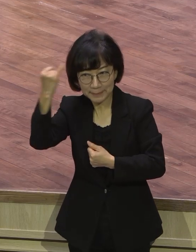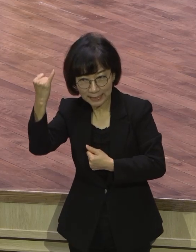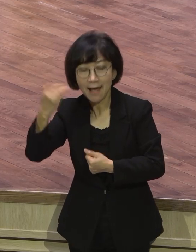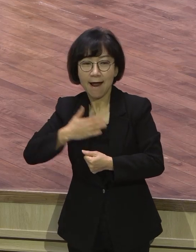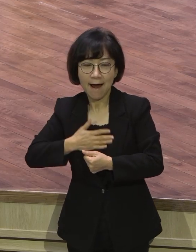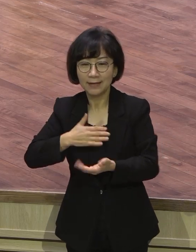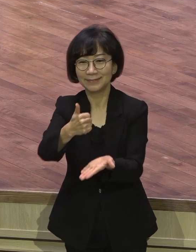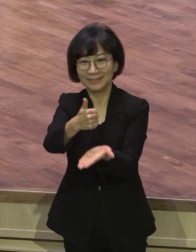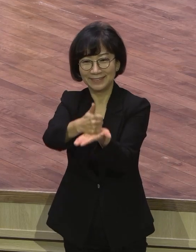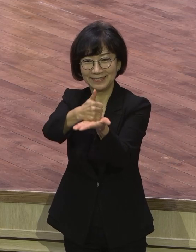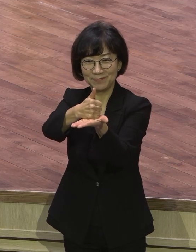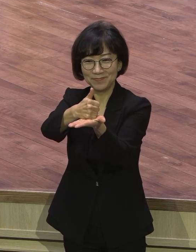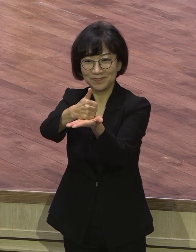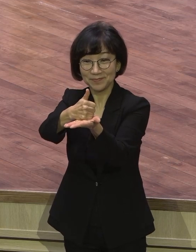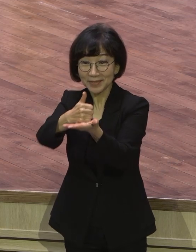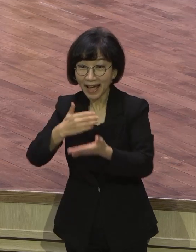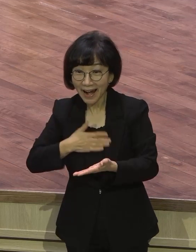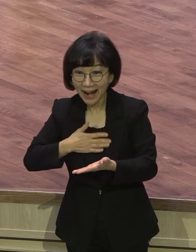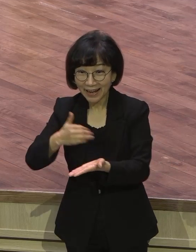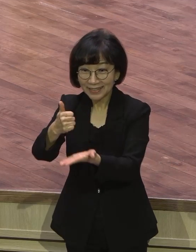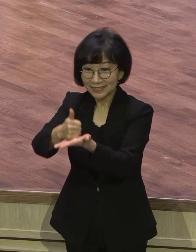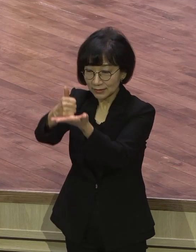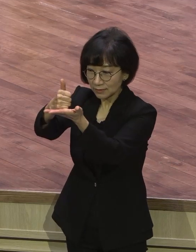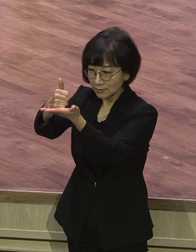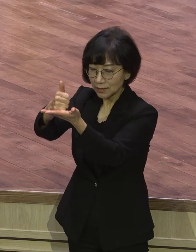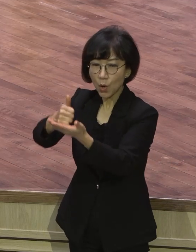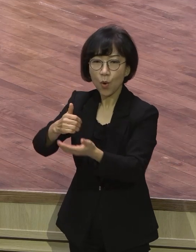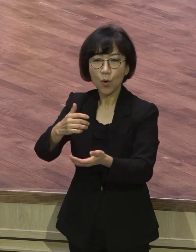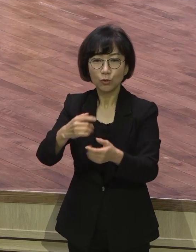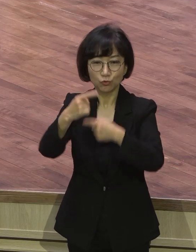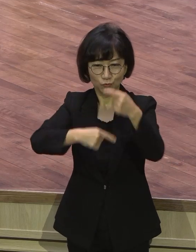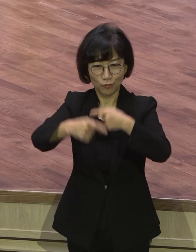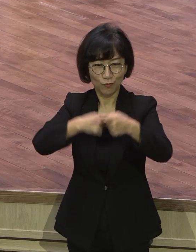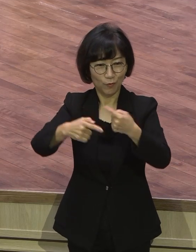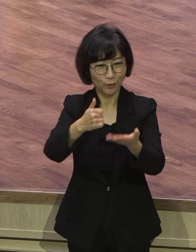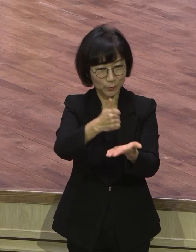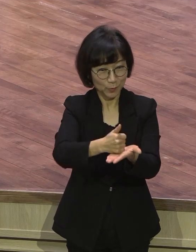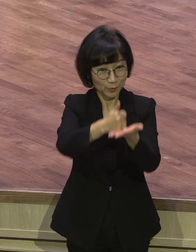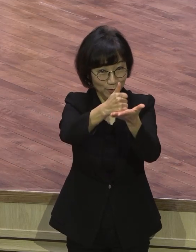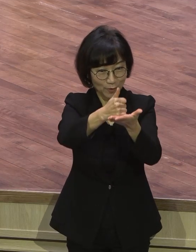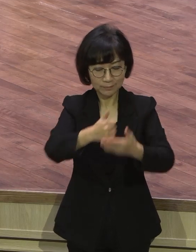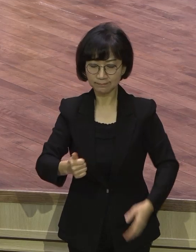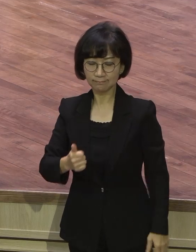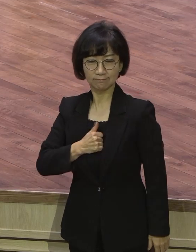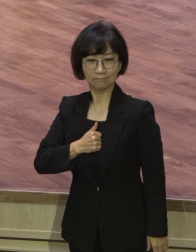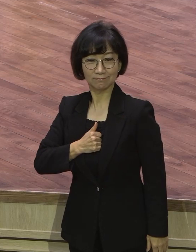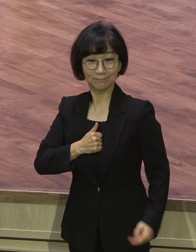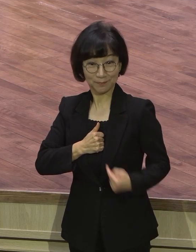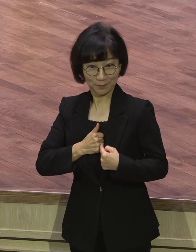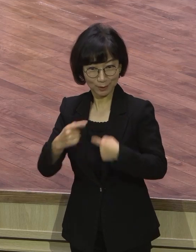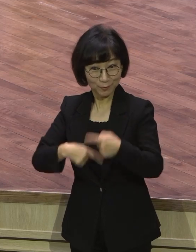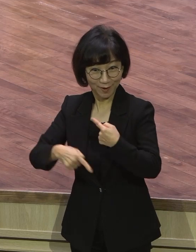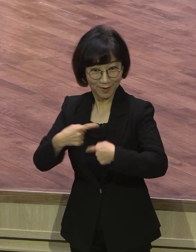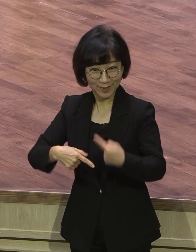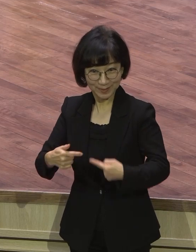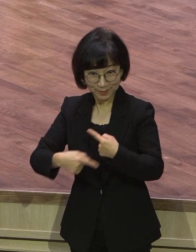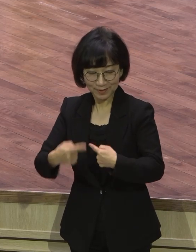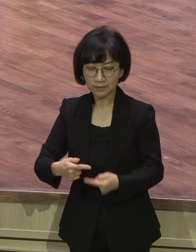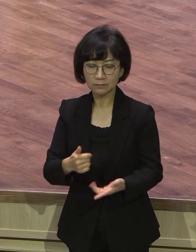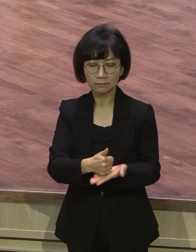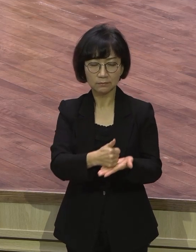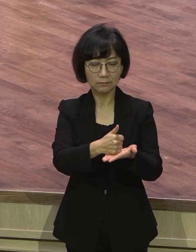덕분의 챌린지의 참여 방법은 존경과 자부심의 뜻이에요. 존경. 이게 수원대수어.